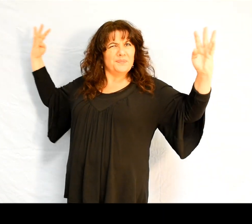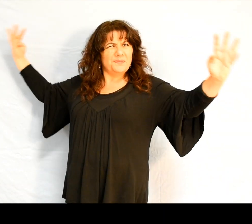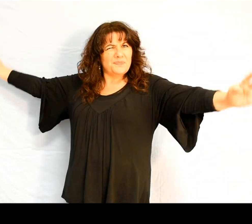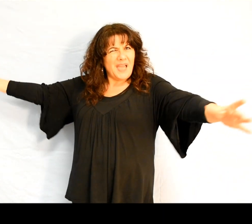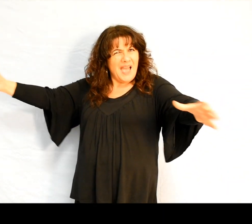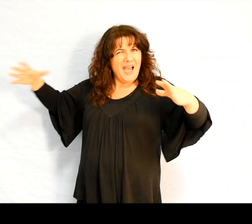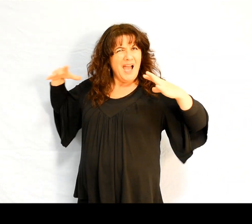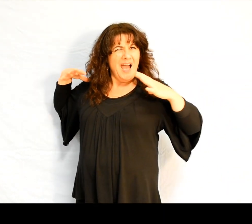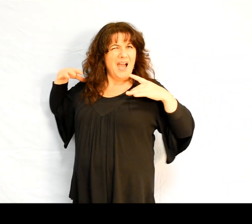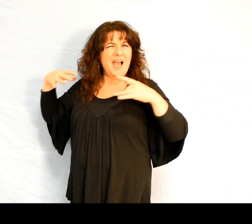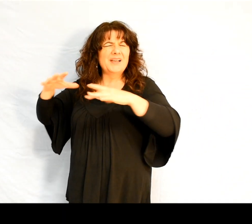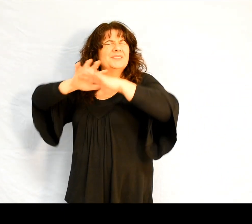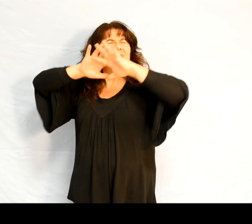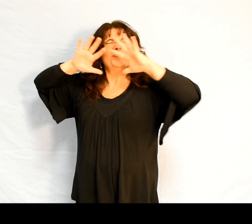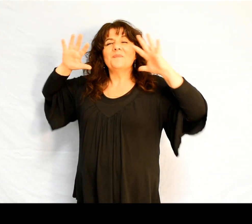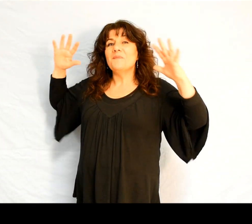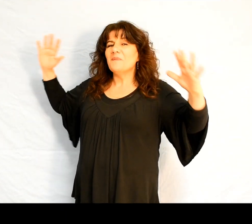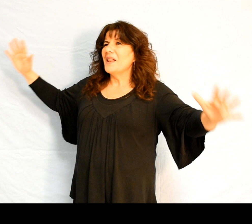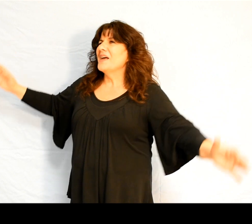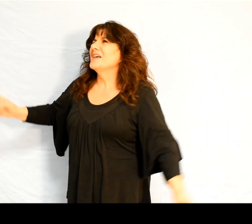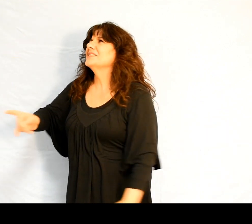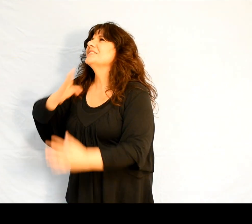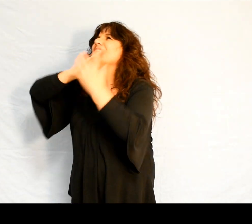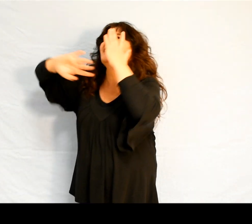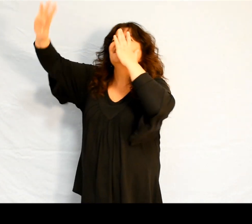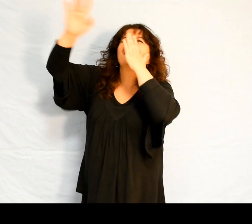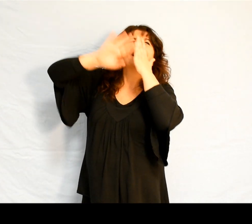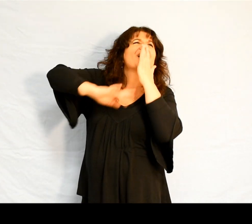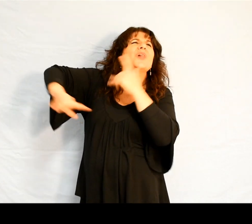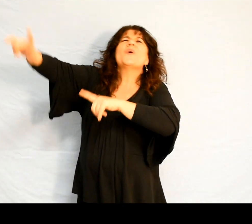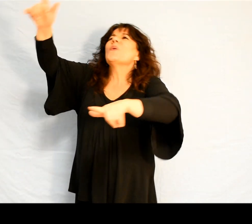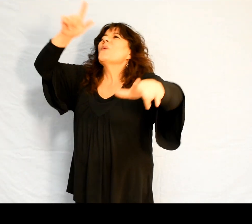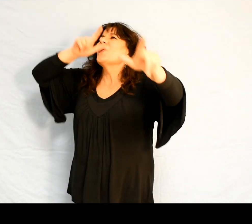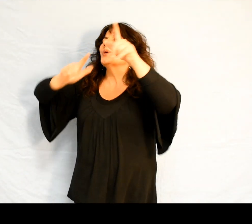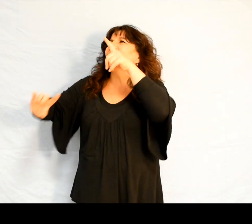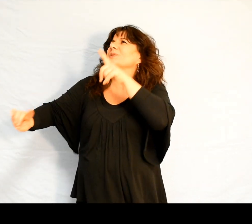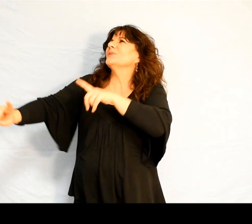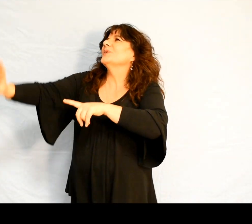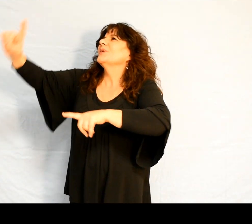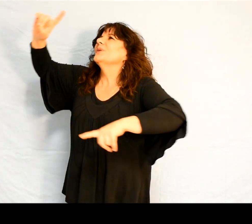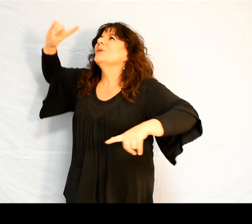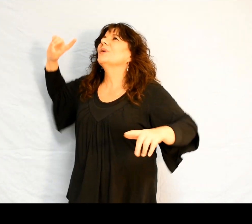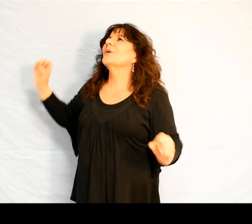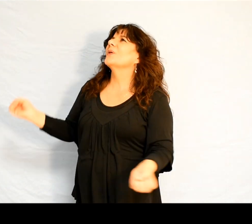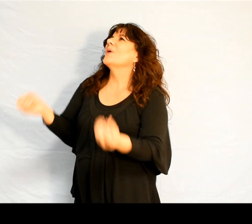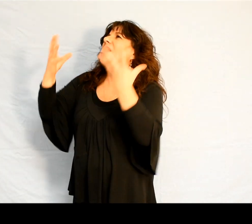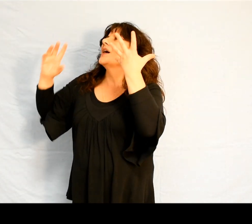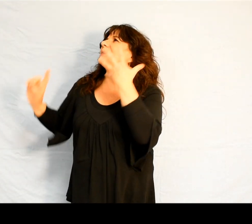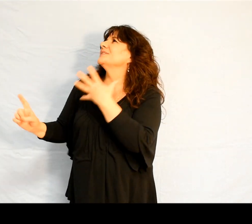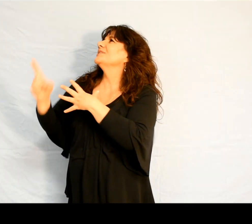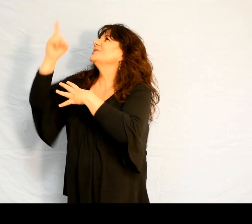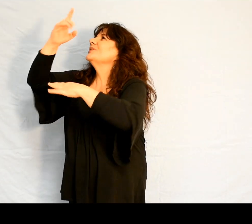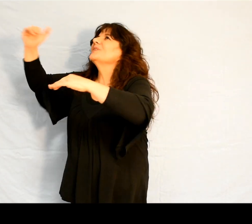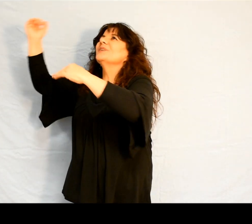disant « Gloire à Dieu au plus haut des cieux et paix sur la terre aux hommes qu'il aime. »